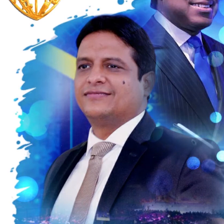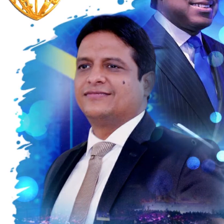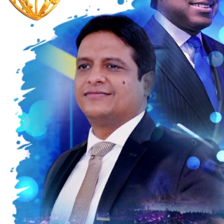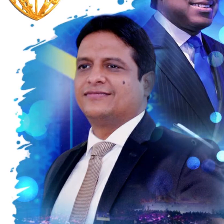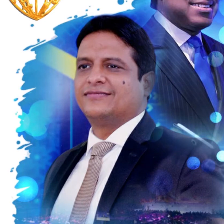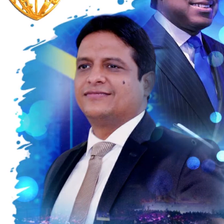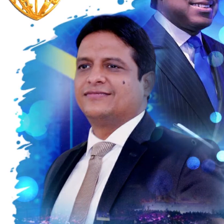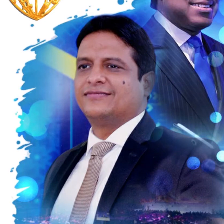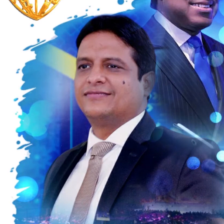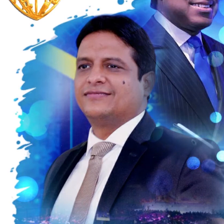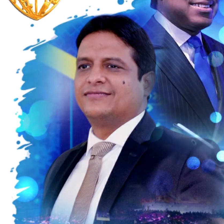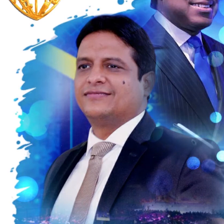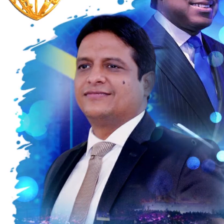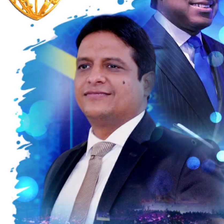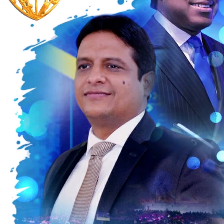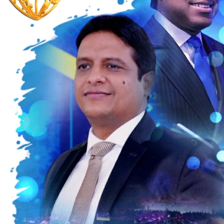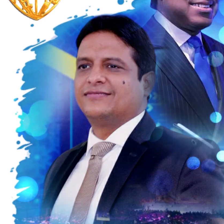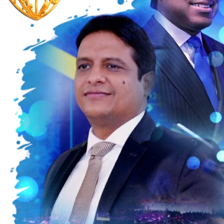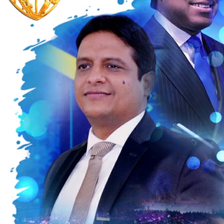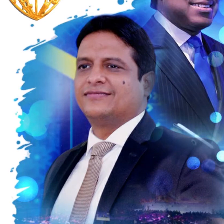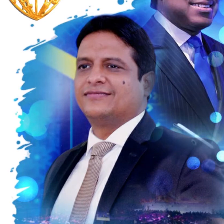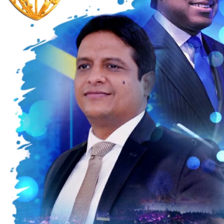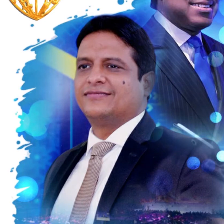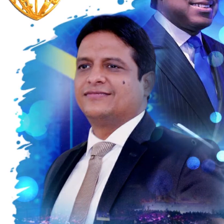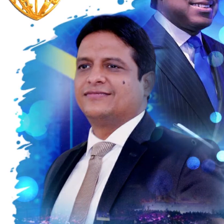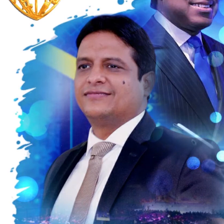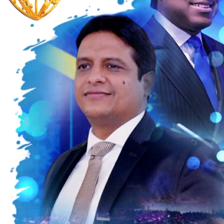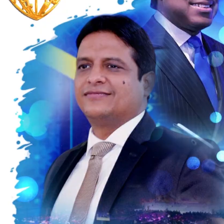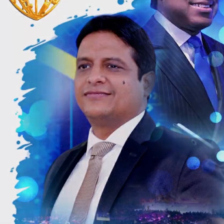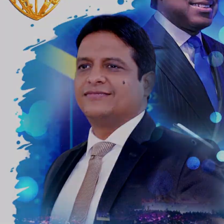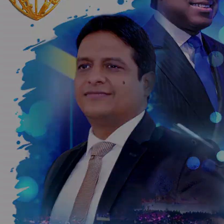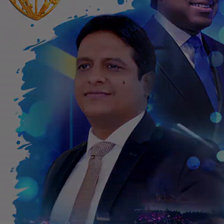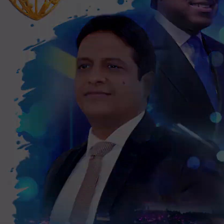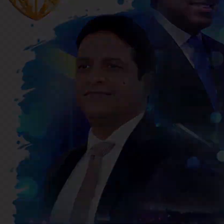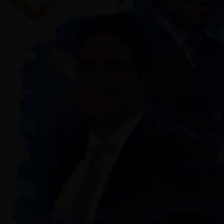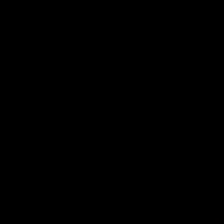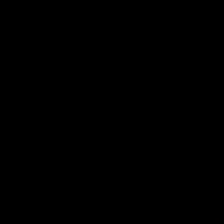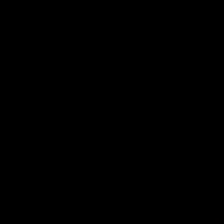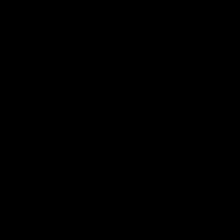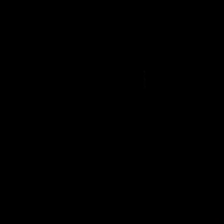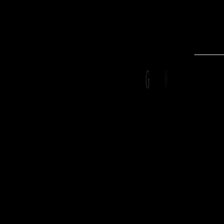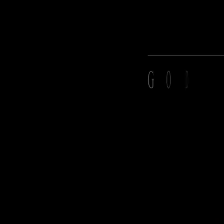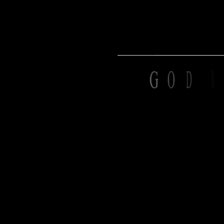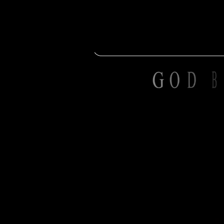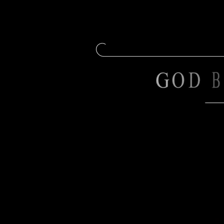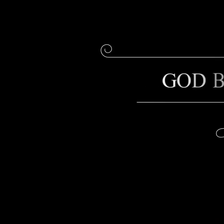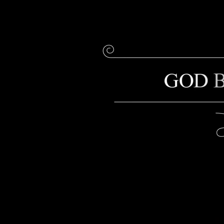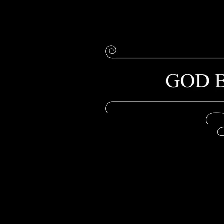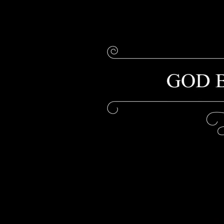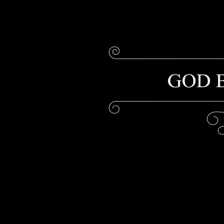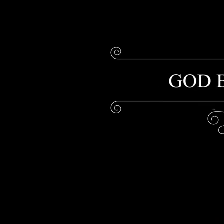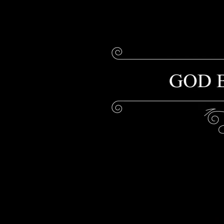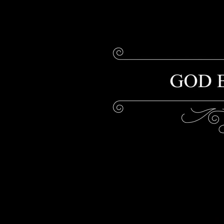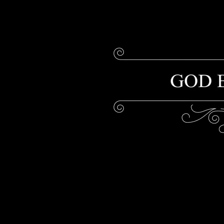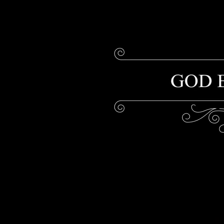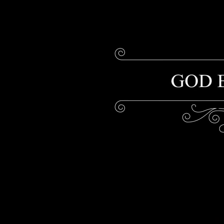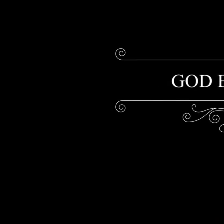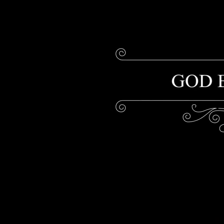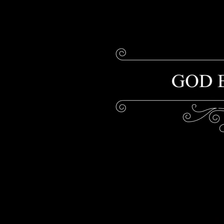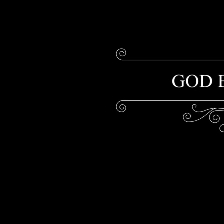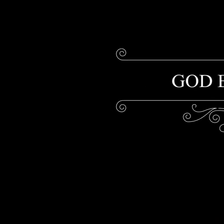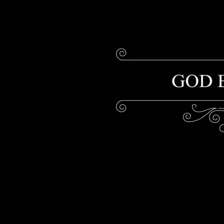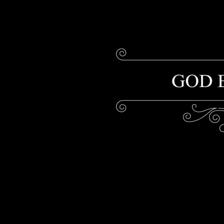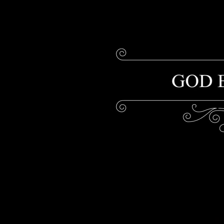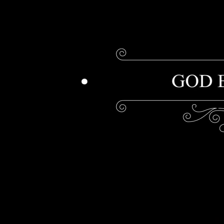Subscribe to our channel, hit the bell icon, like, comment and share. Thank you and God bless you.